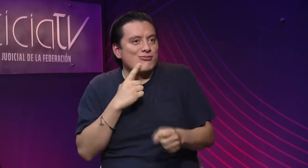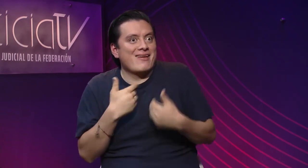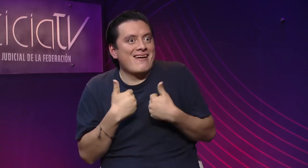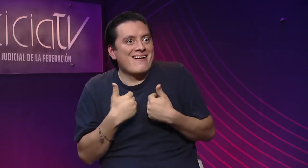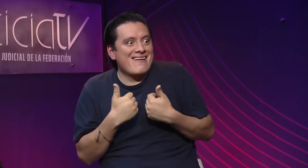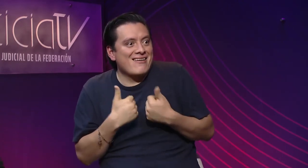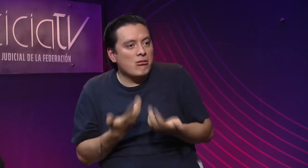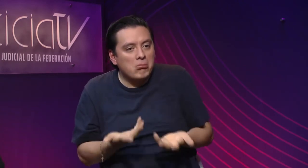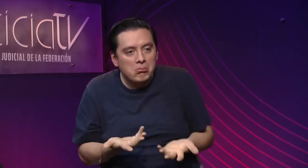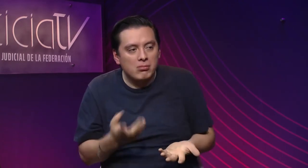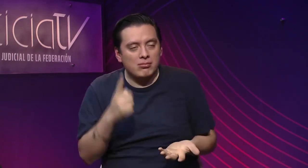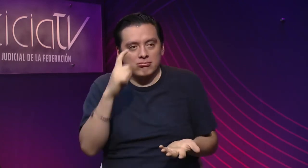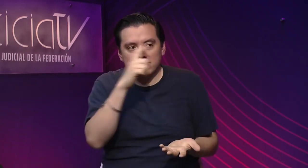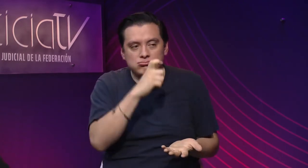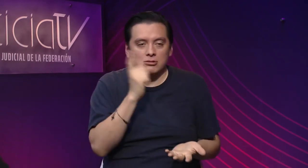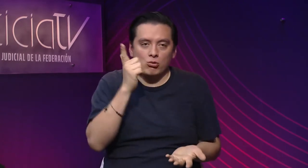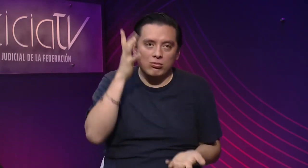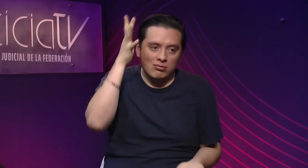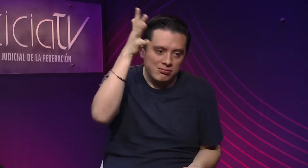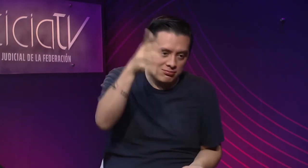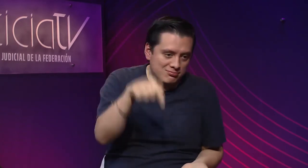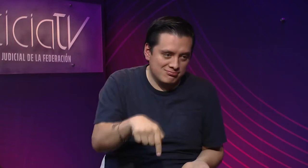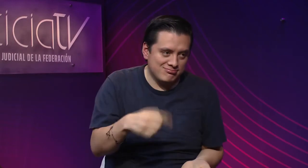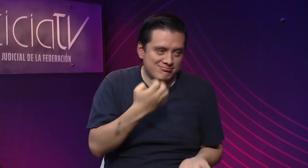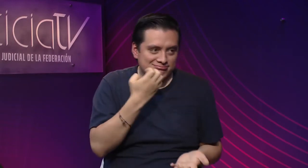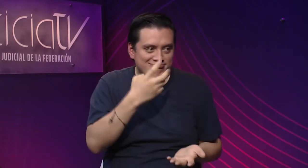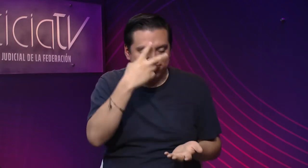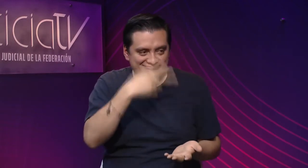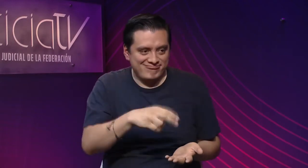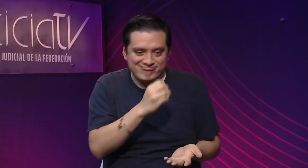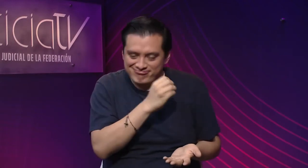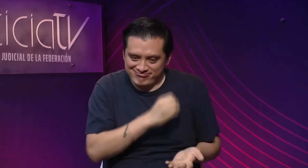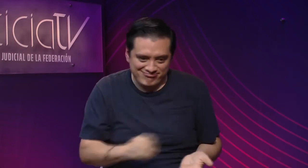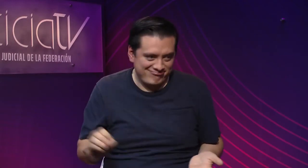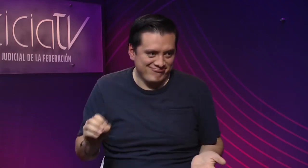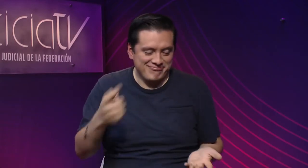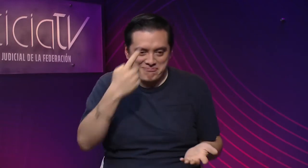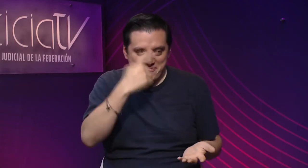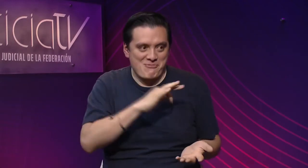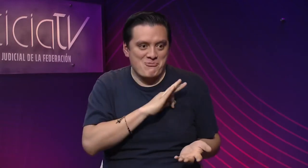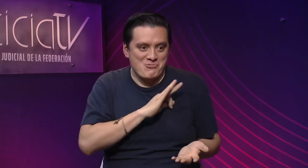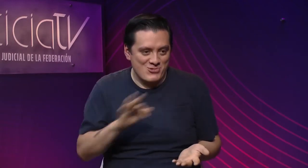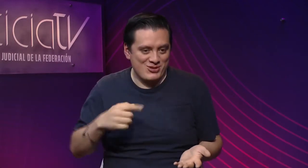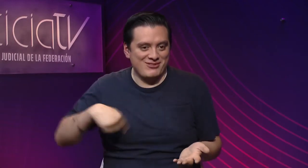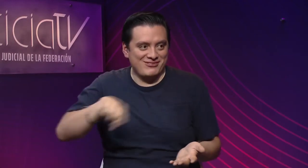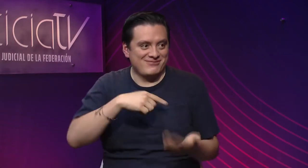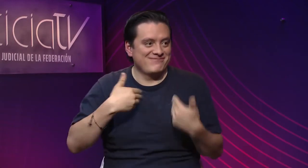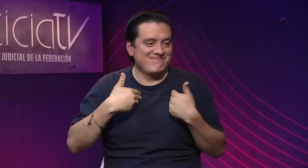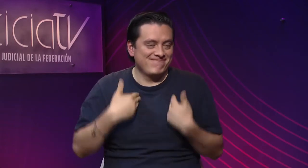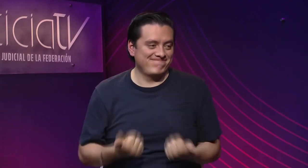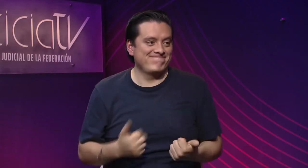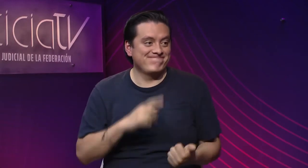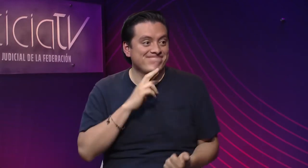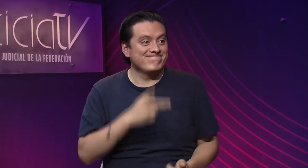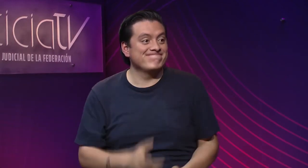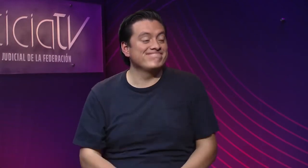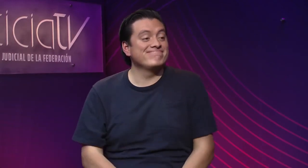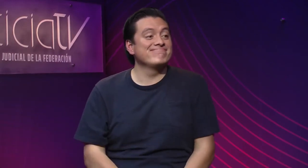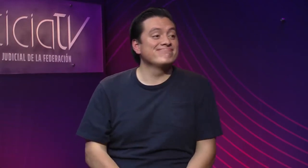mejor solamente les dieron el abecedario, pero eso ya es algo para poder conocer a los sordos. Creo que eso tendría que implementarse también en